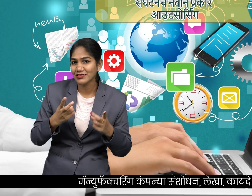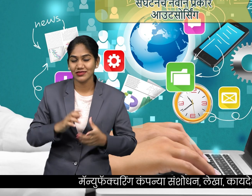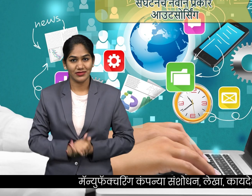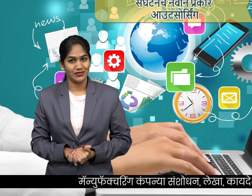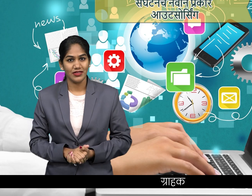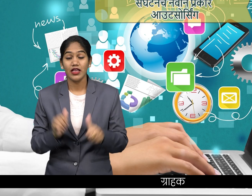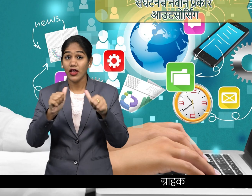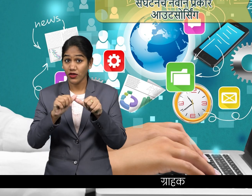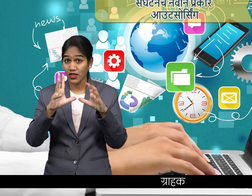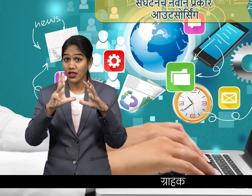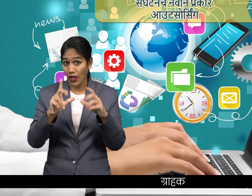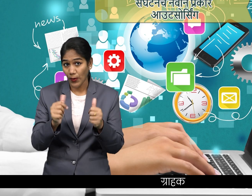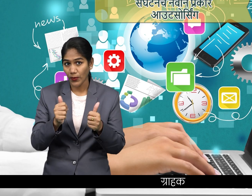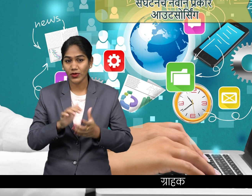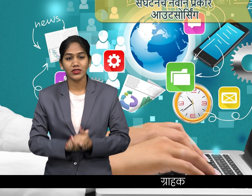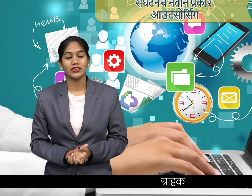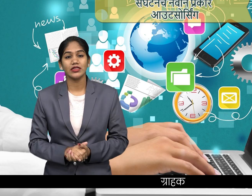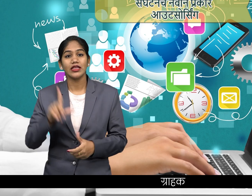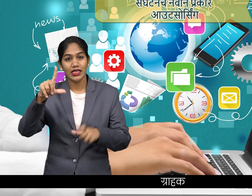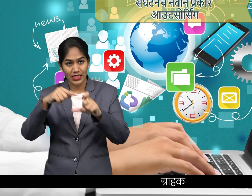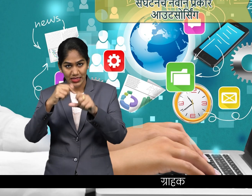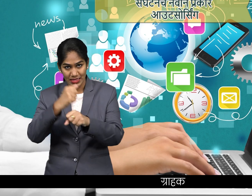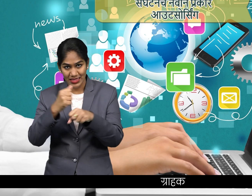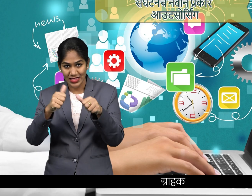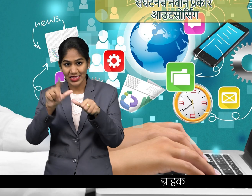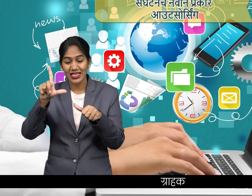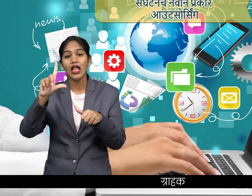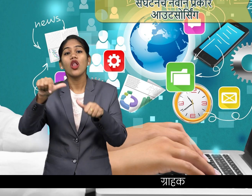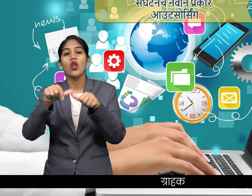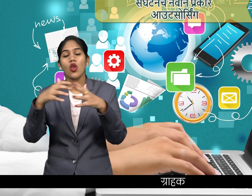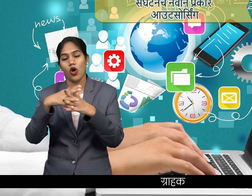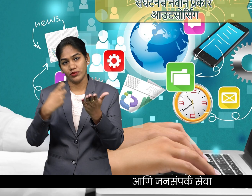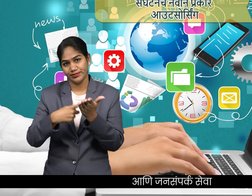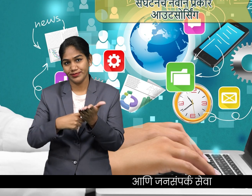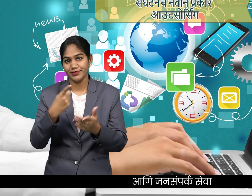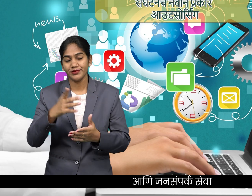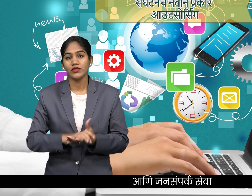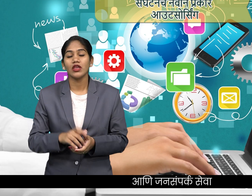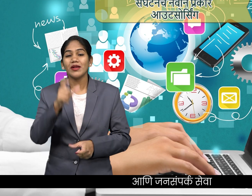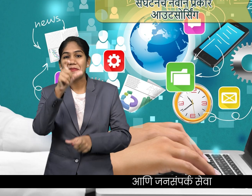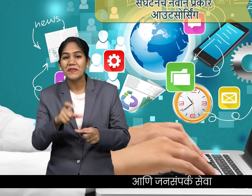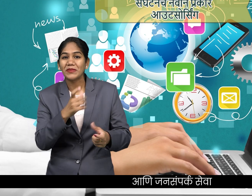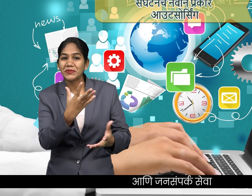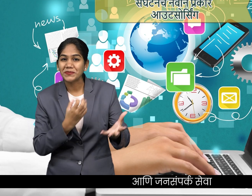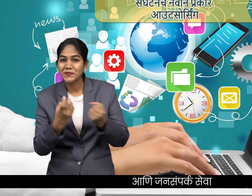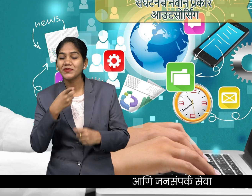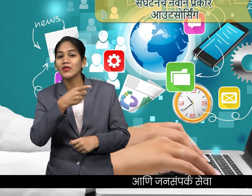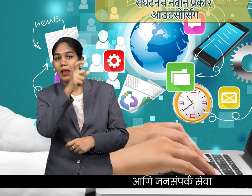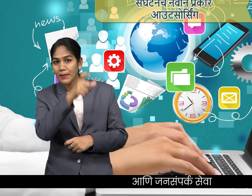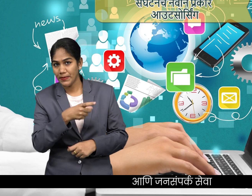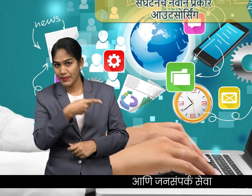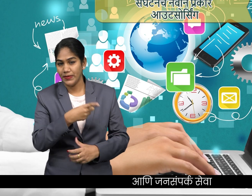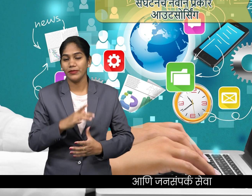ग्राहक आणि जनसंपर्क सेवा